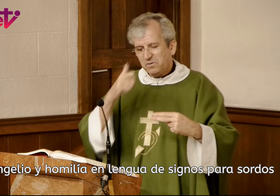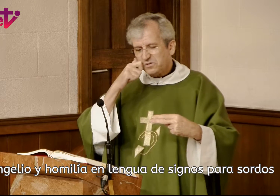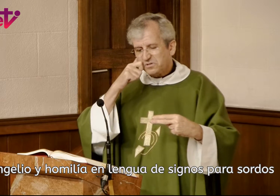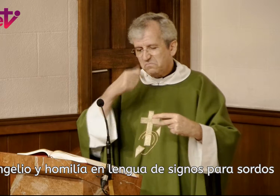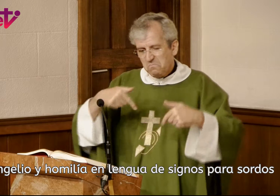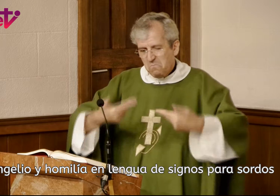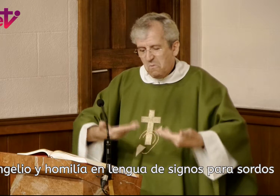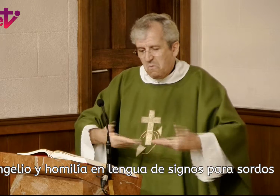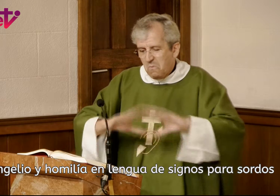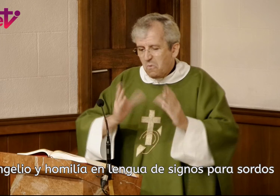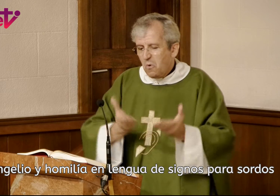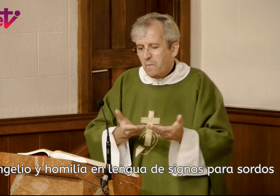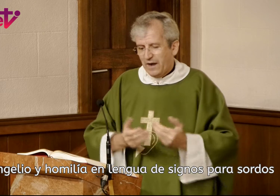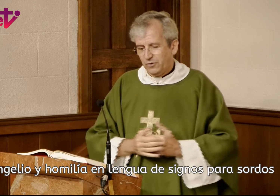preceptos humanos.